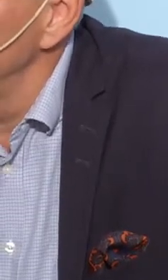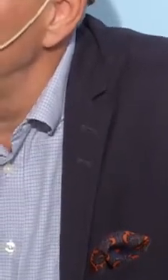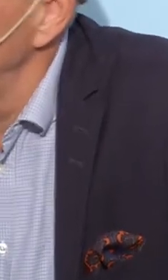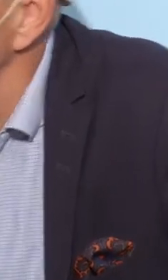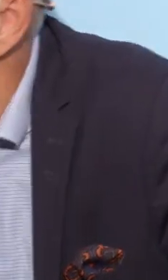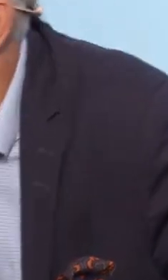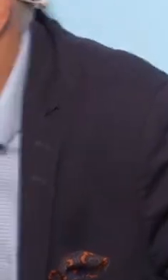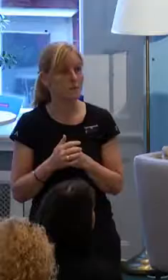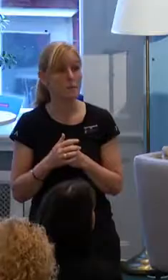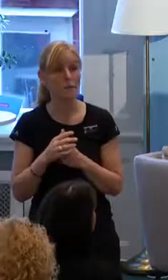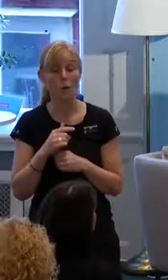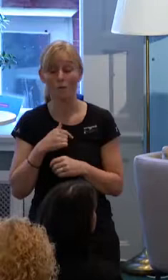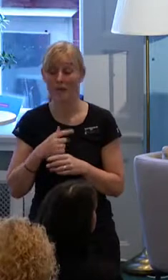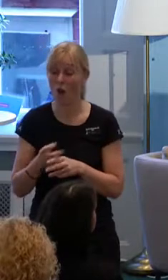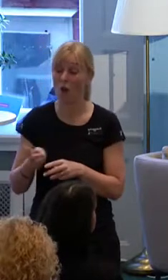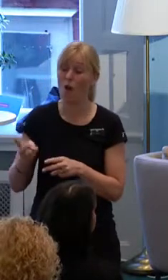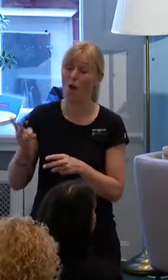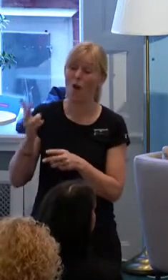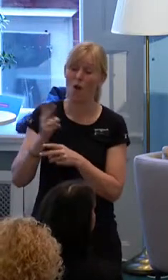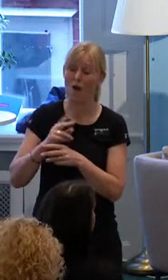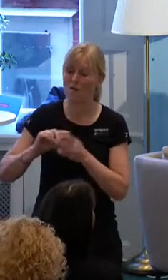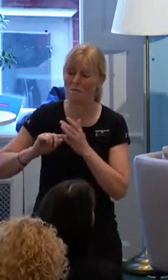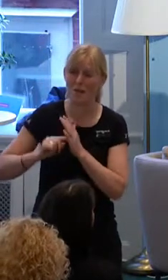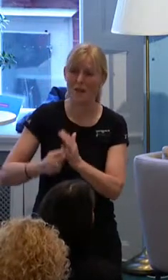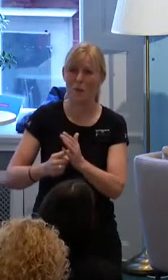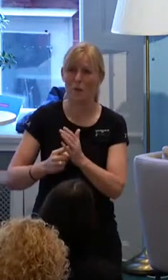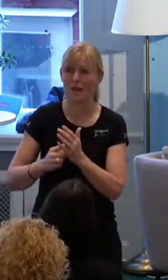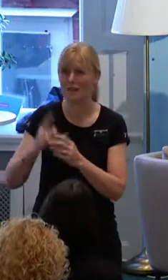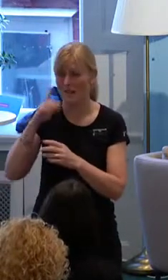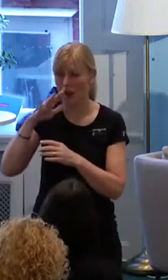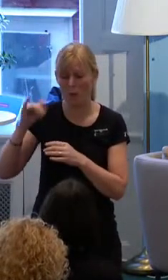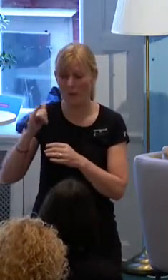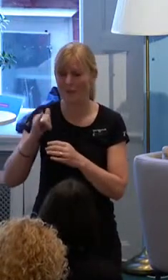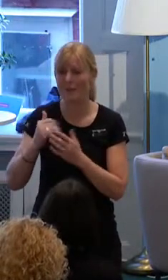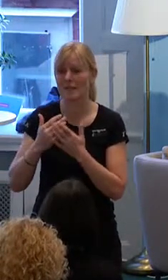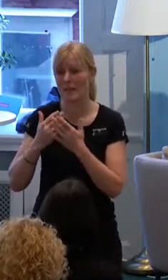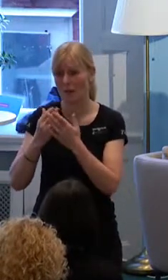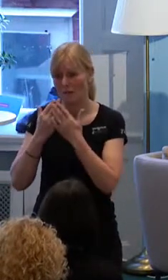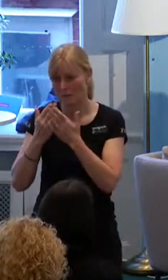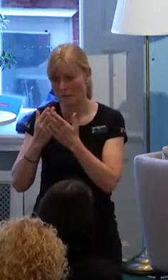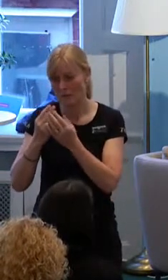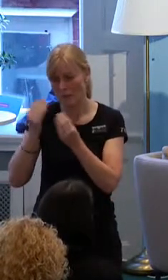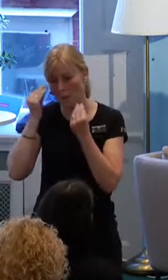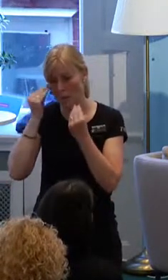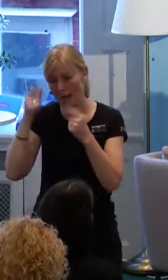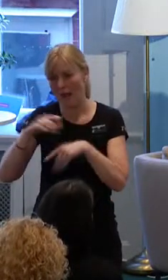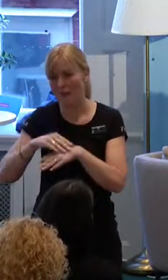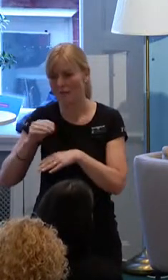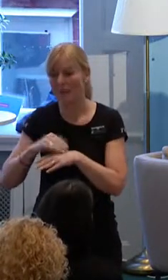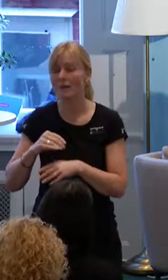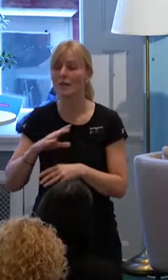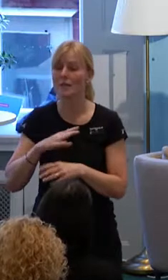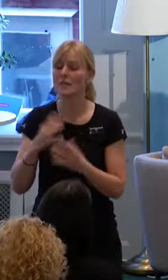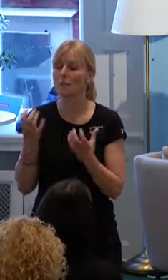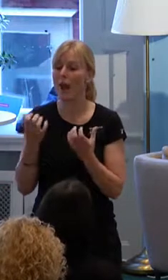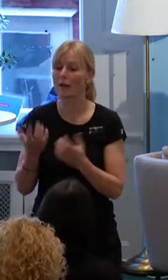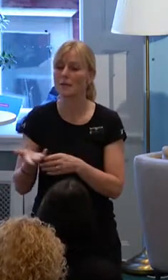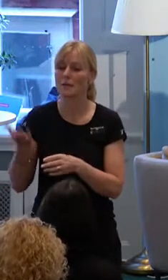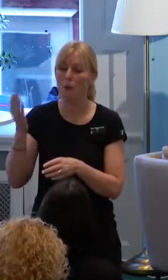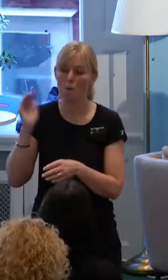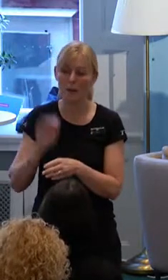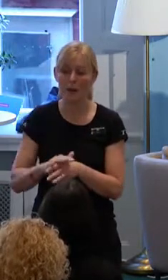vi har överbetonat teoretisk utbildning i Sverige. Det är ingen snack om det, utan det finns fundamentala, grundläggande, praktiska